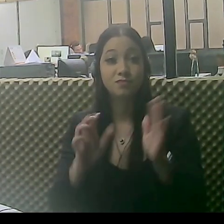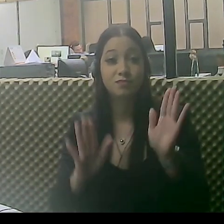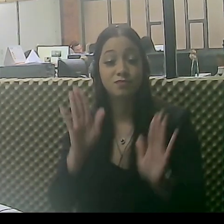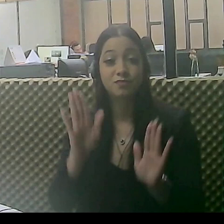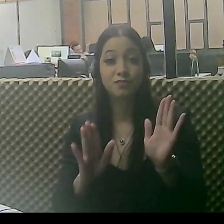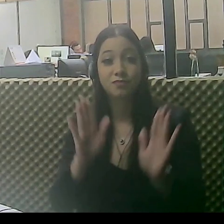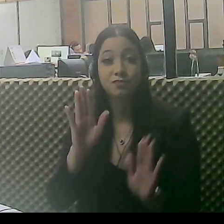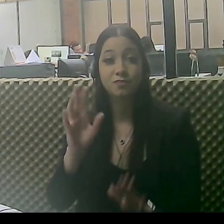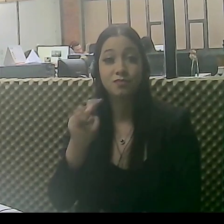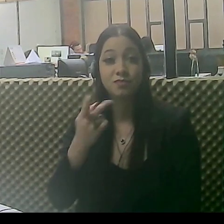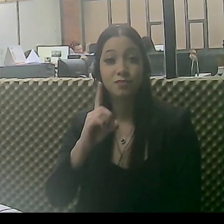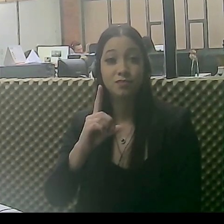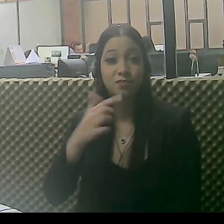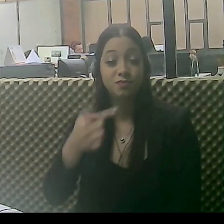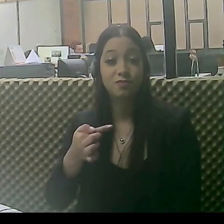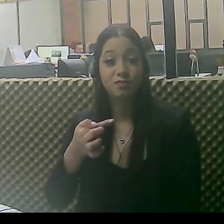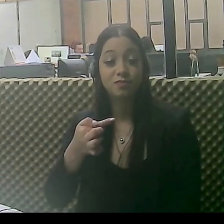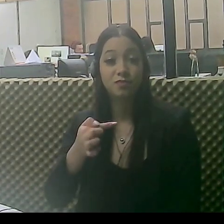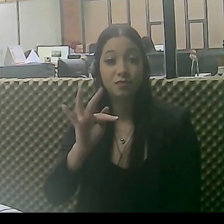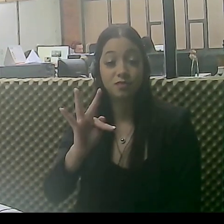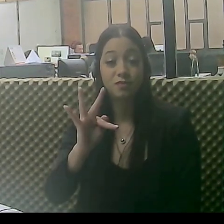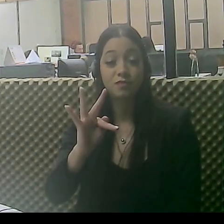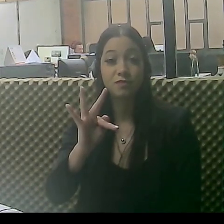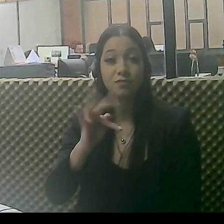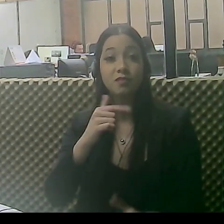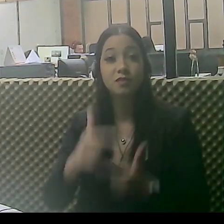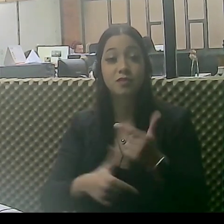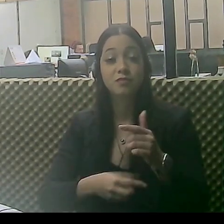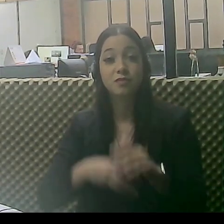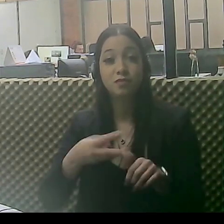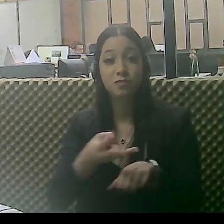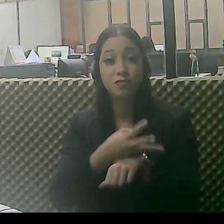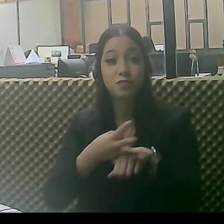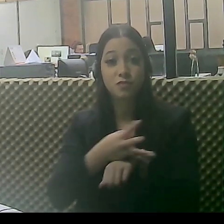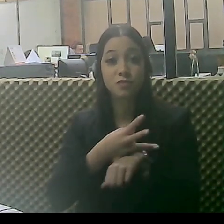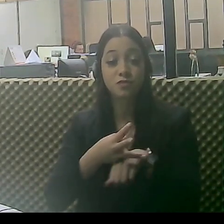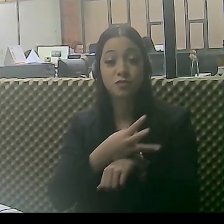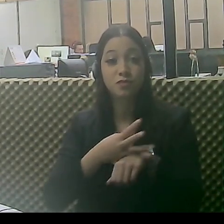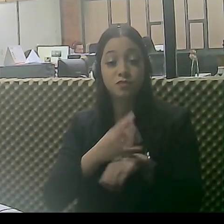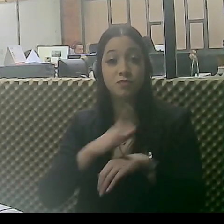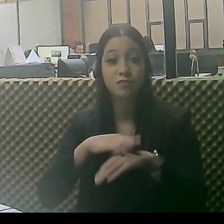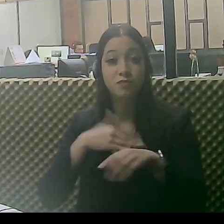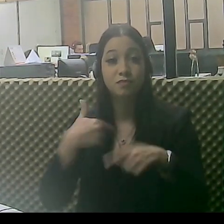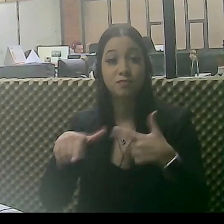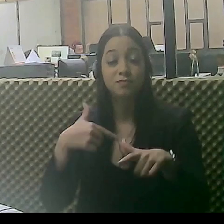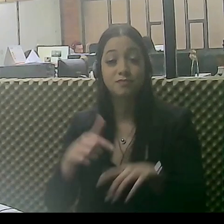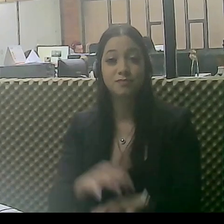licitada H2F Construções e Serviços Terceirizados de Mão de Obra.